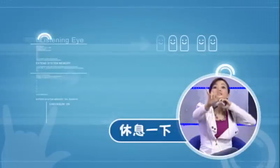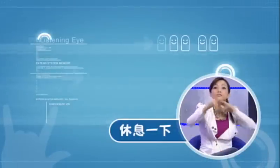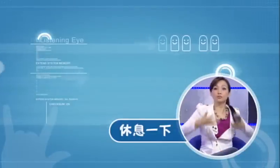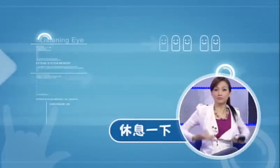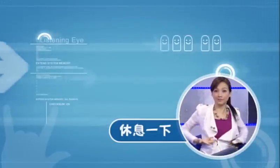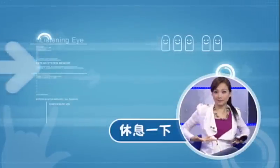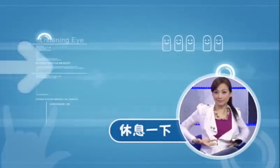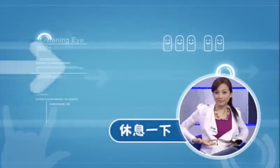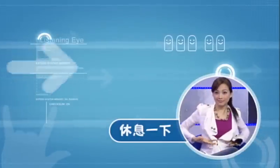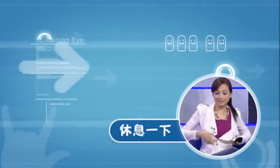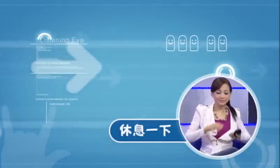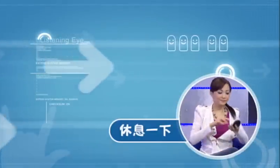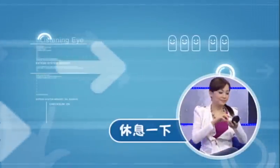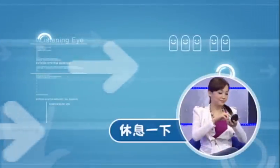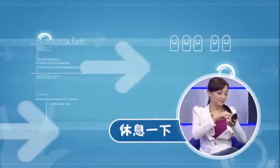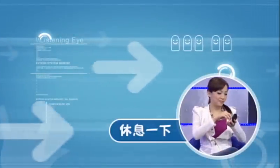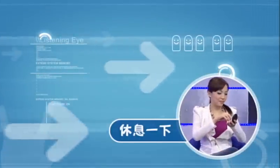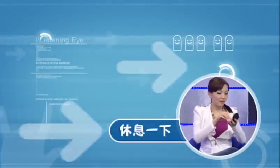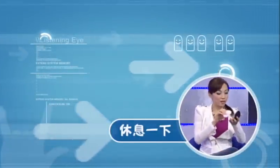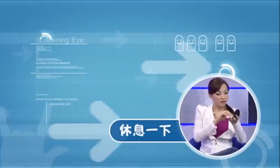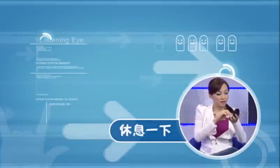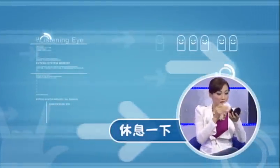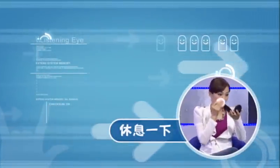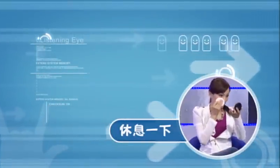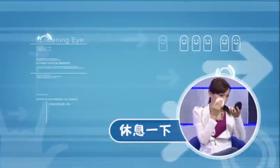等等，先休息一下哦。